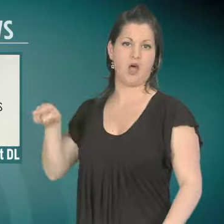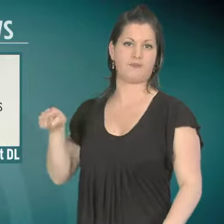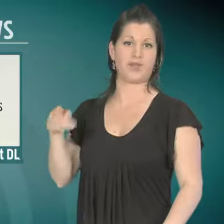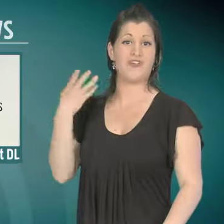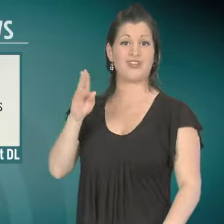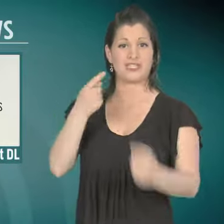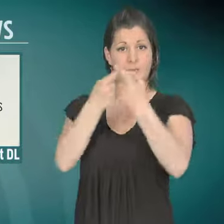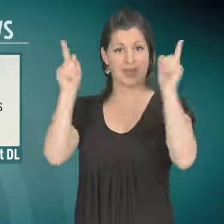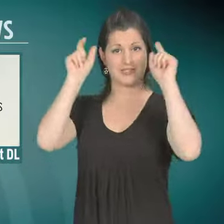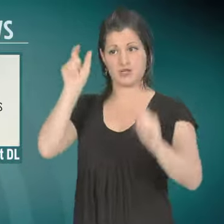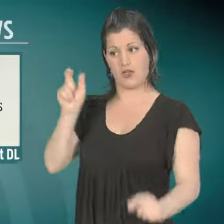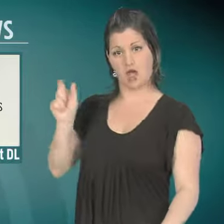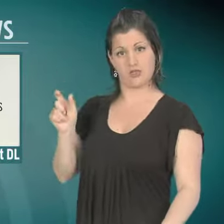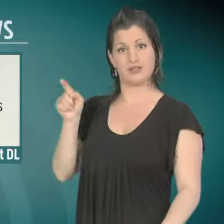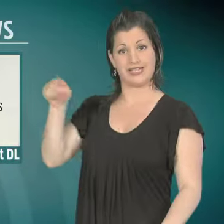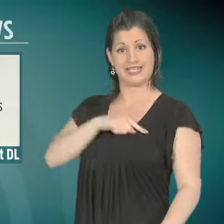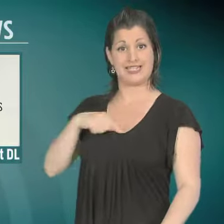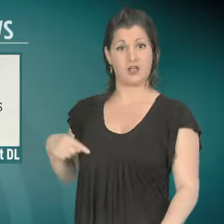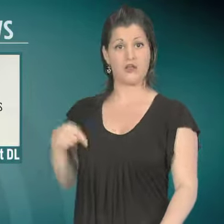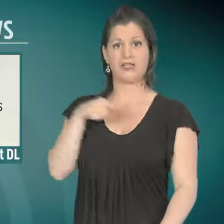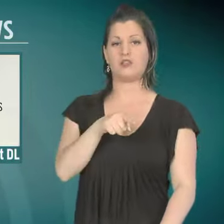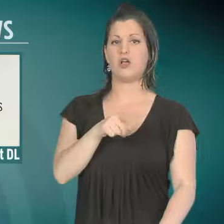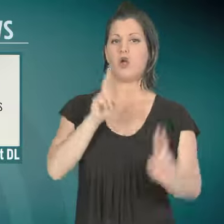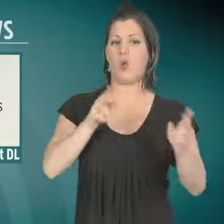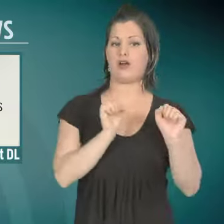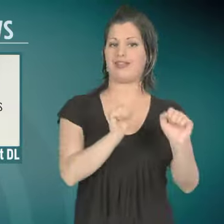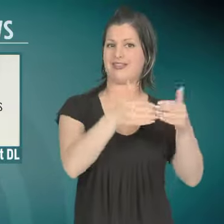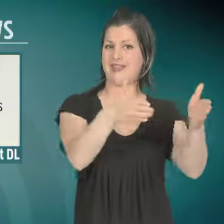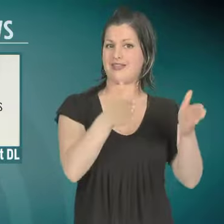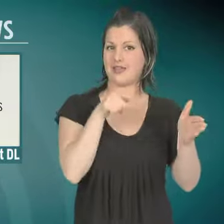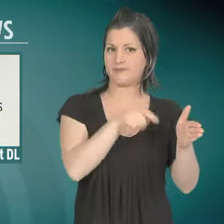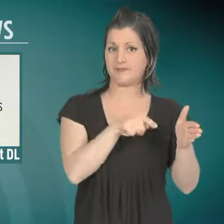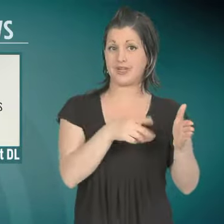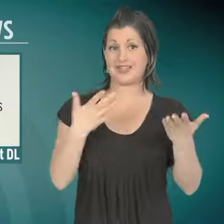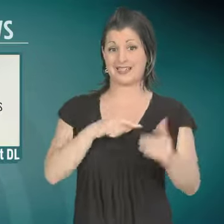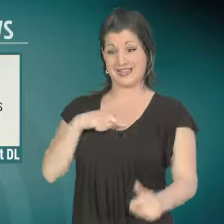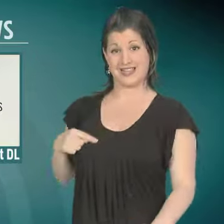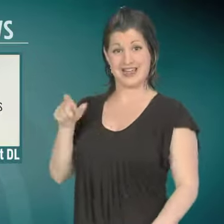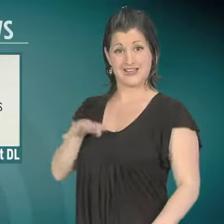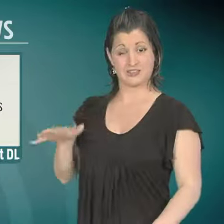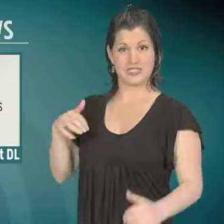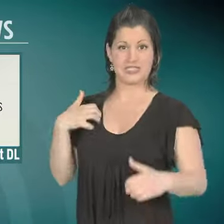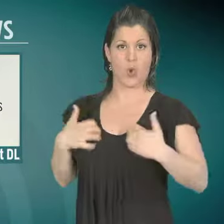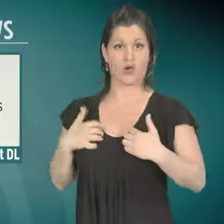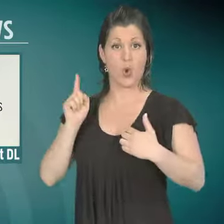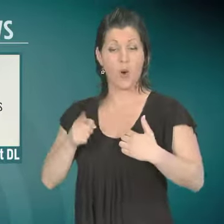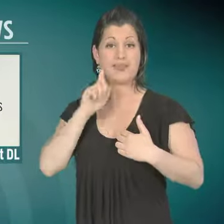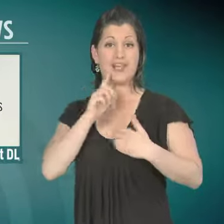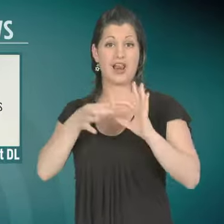die Schweinegrippe, auch ob China davon betroffen ist. 40 Mexikaner wurden dort unter Quarantäne gestellt. Nun